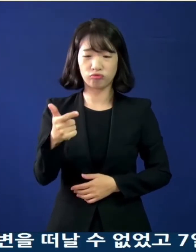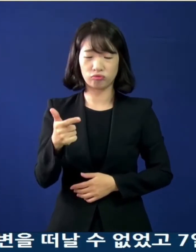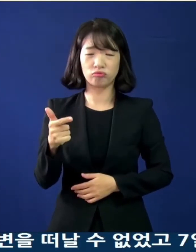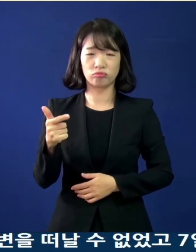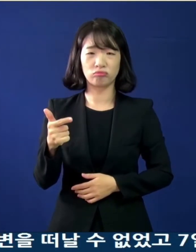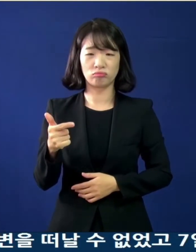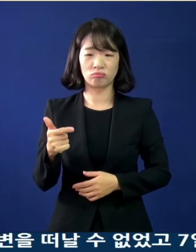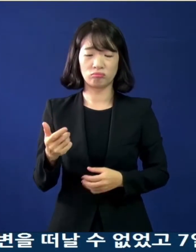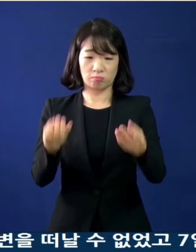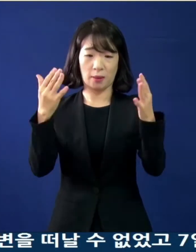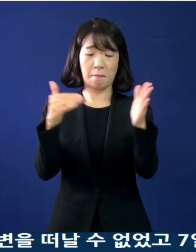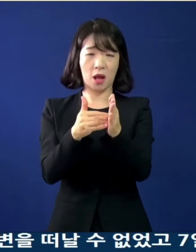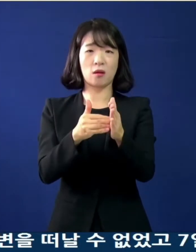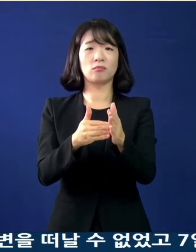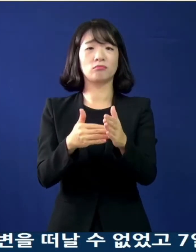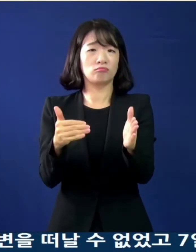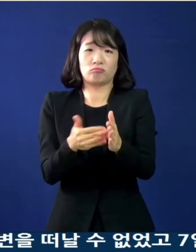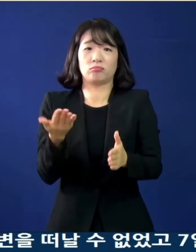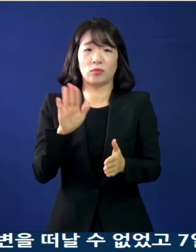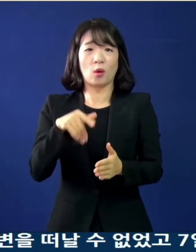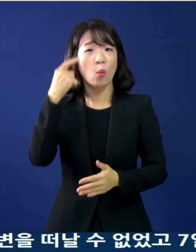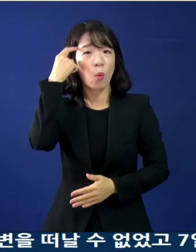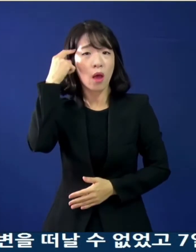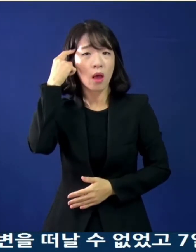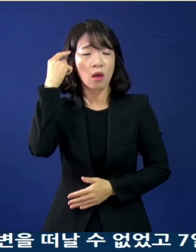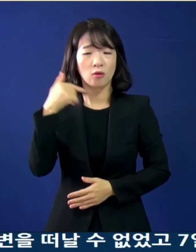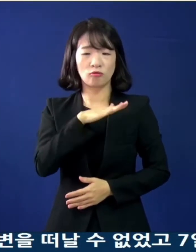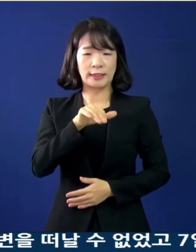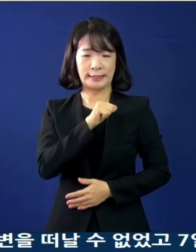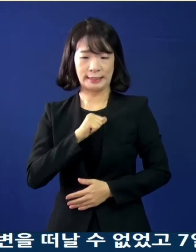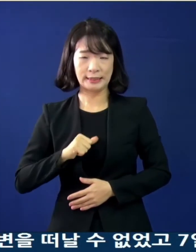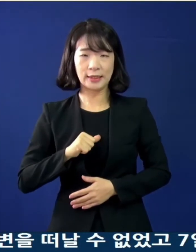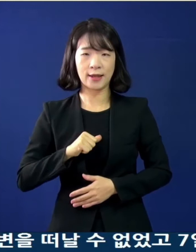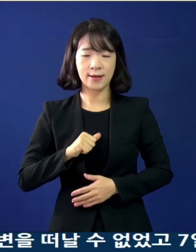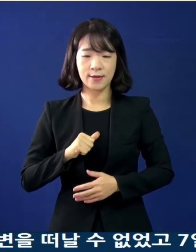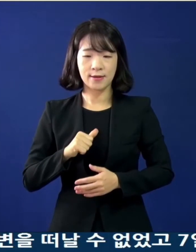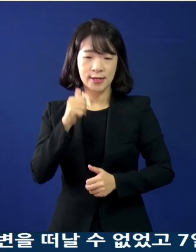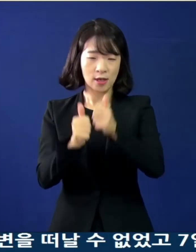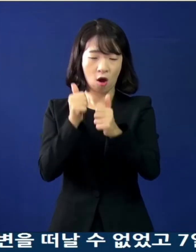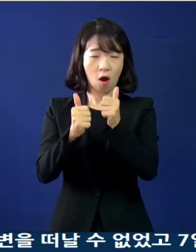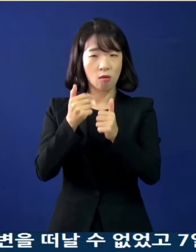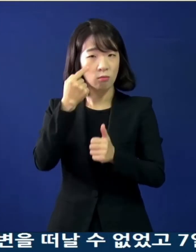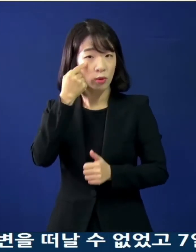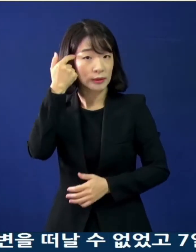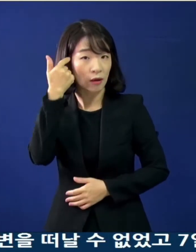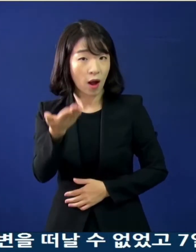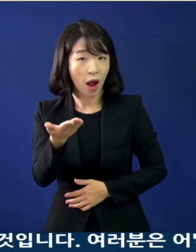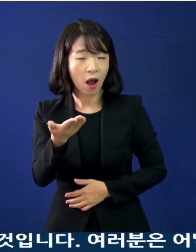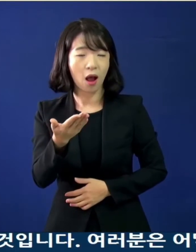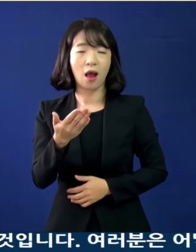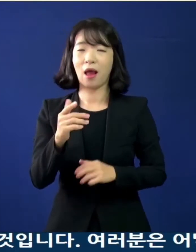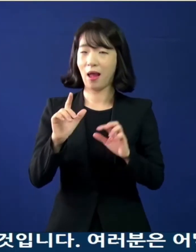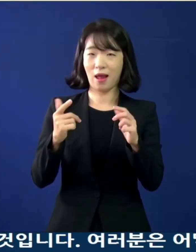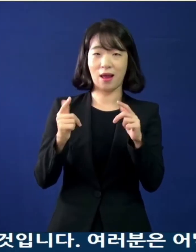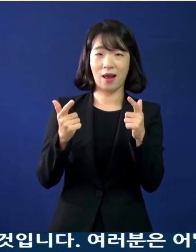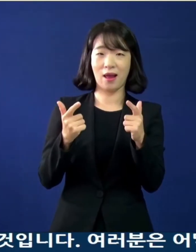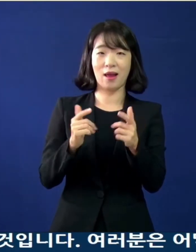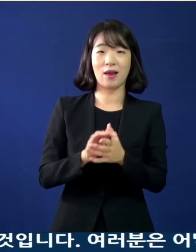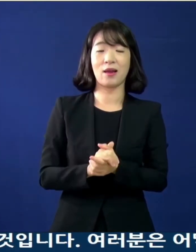귀찮게 만드는 거야? 인내심 테스트하는 건가? 이런 생각을 할 수 있습니다. 그런데 의미가